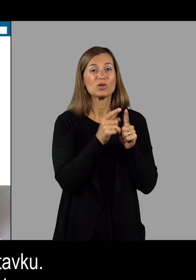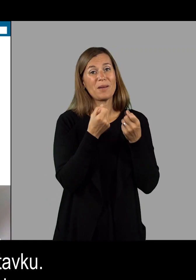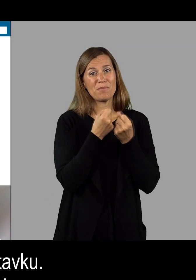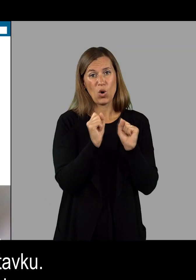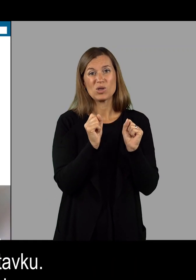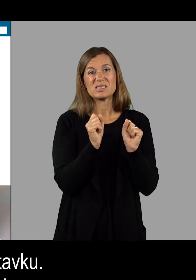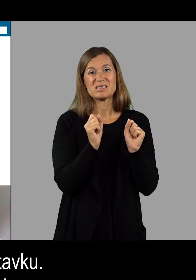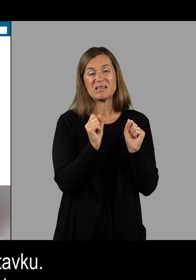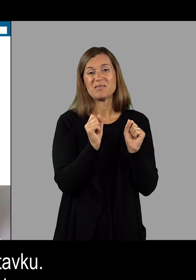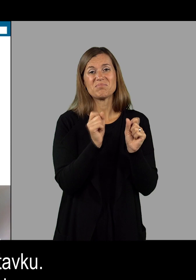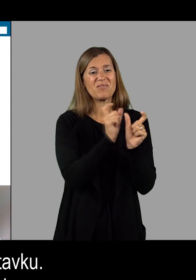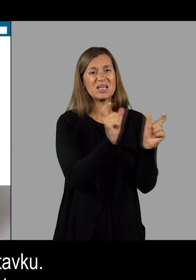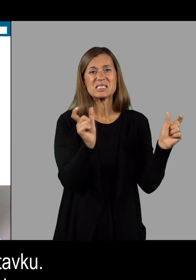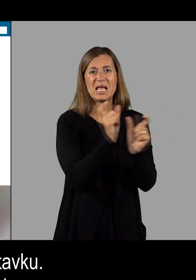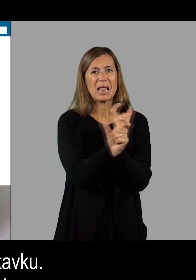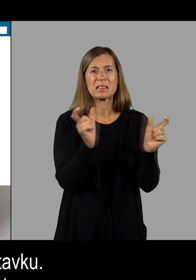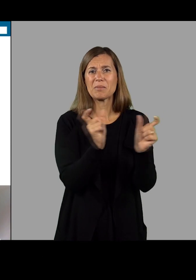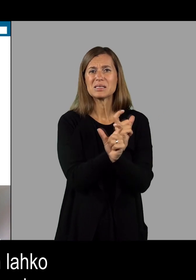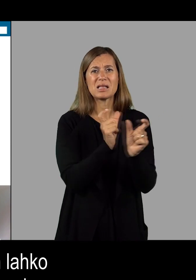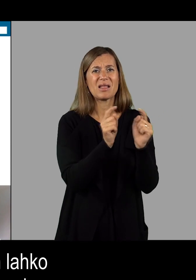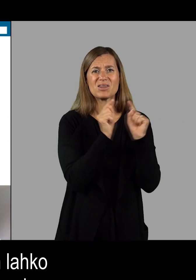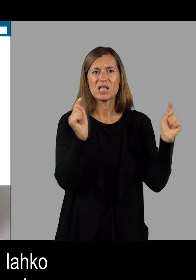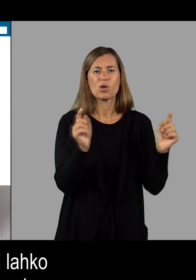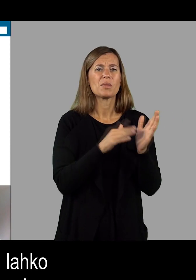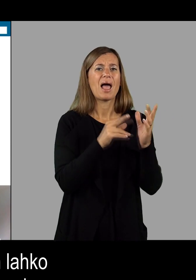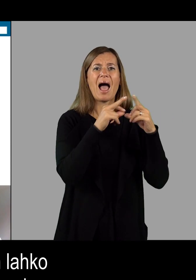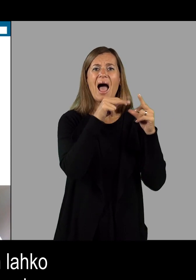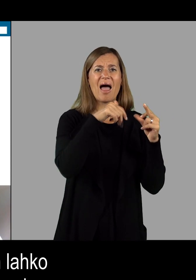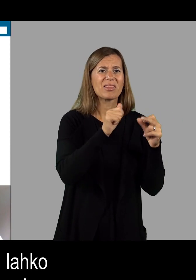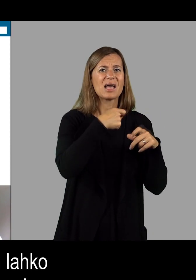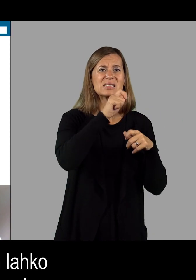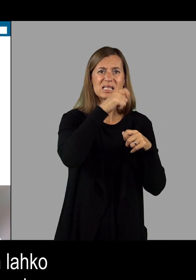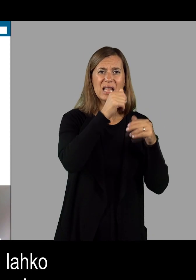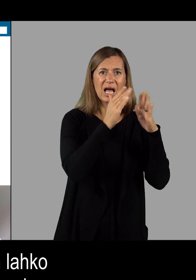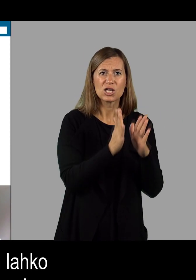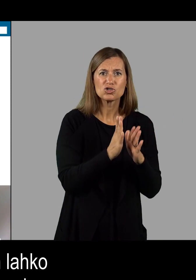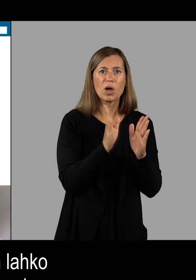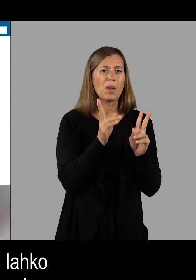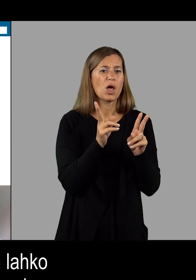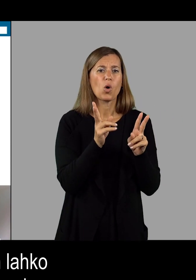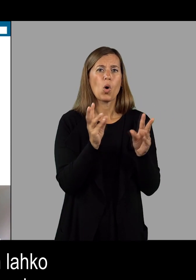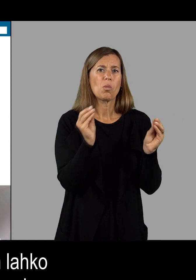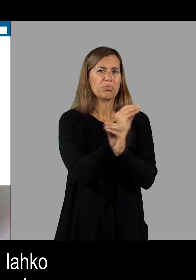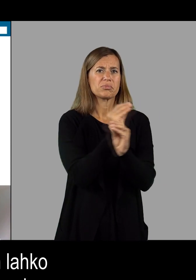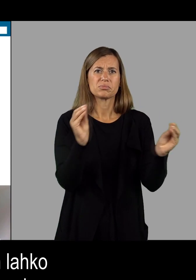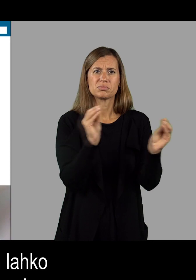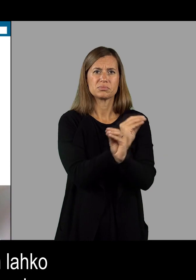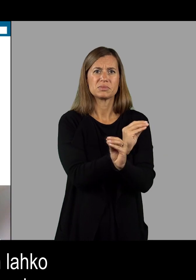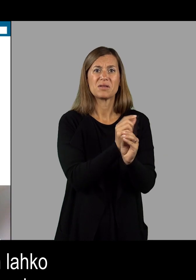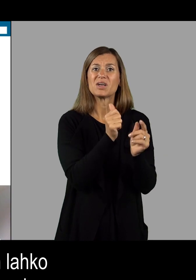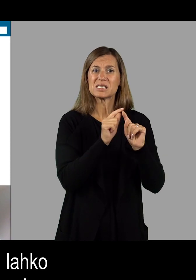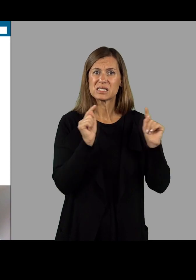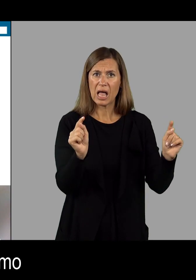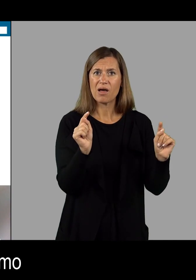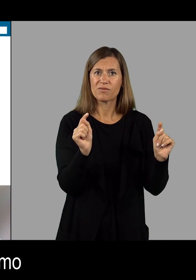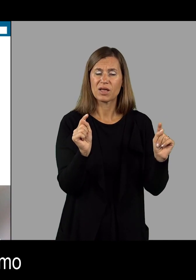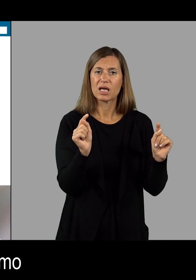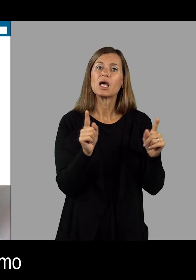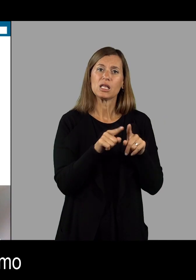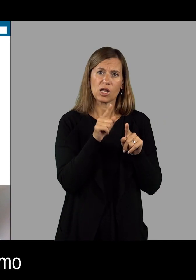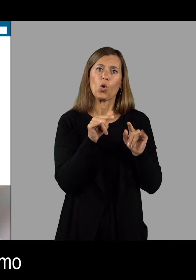red besed v stavku. Imamo recimo 3 besede: a nazida hišo, ki jih lahko poljubno razporedimo v stavek, s tem